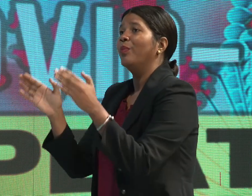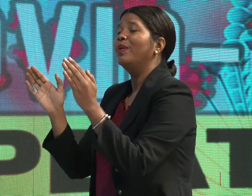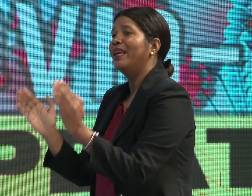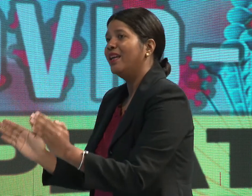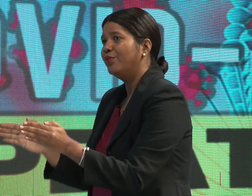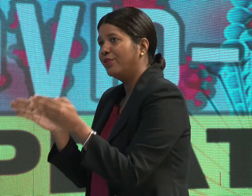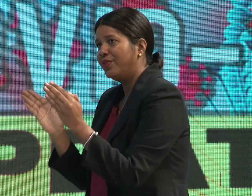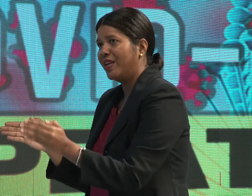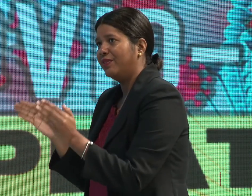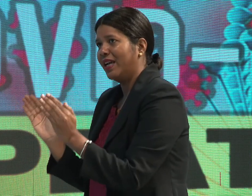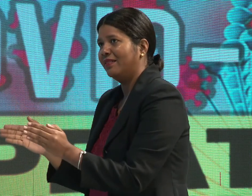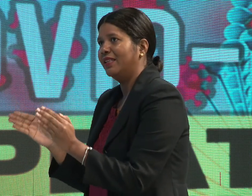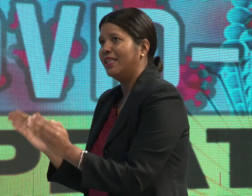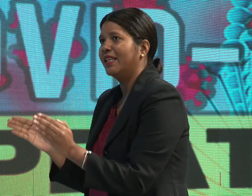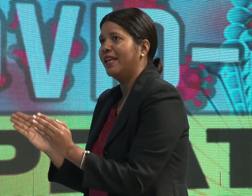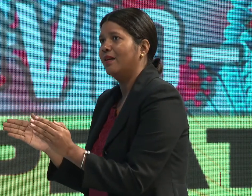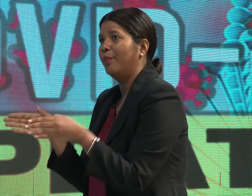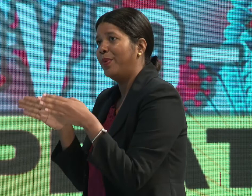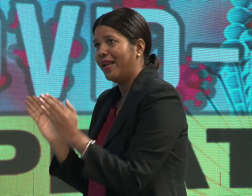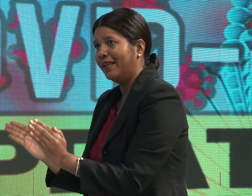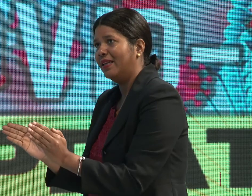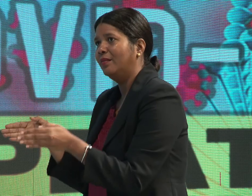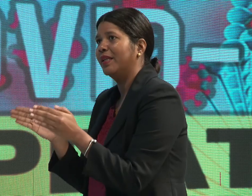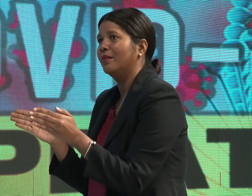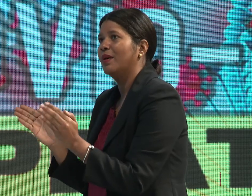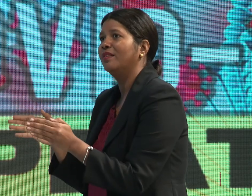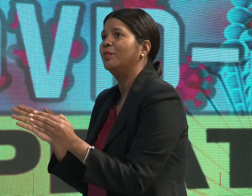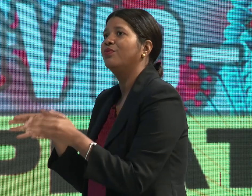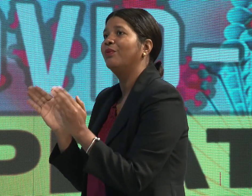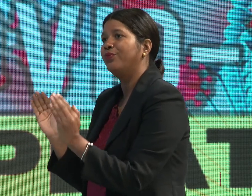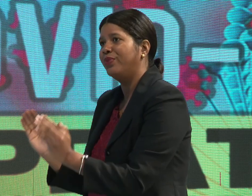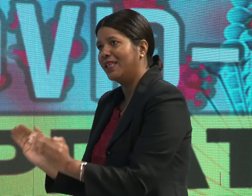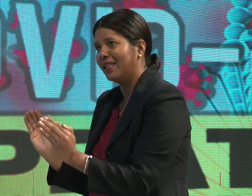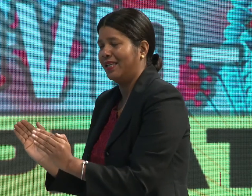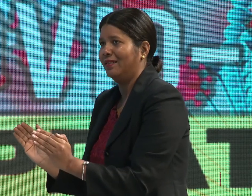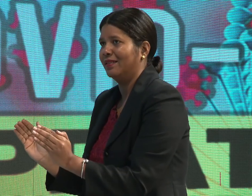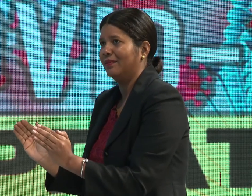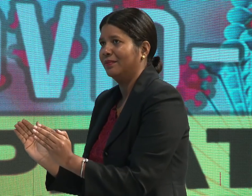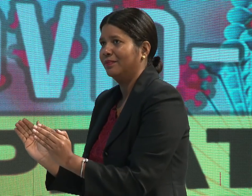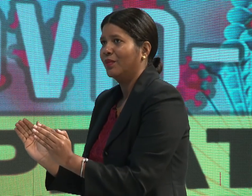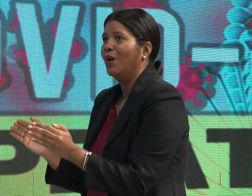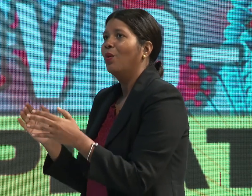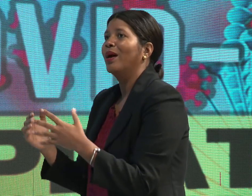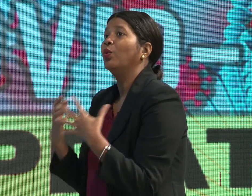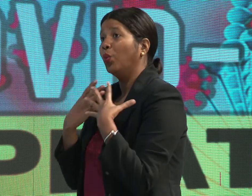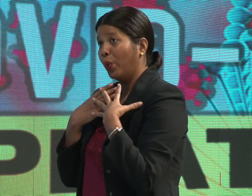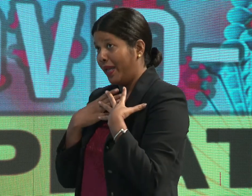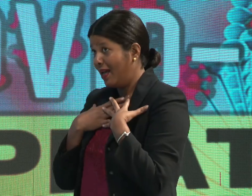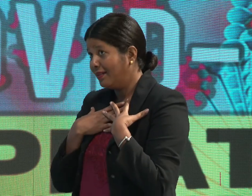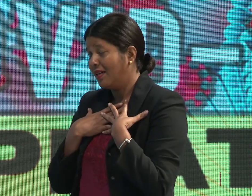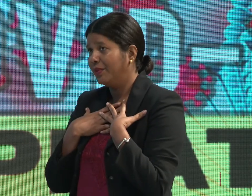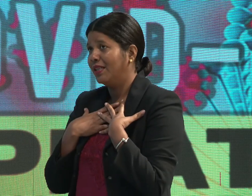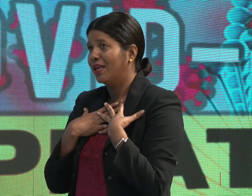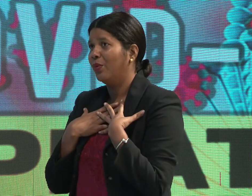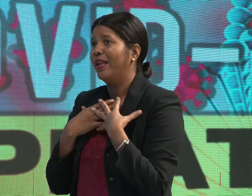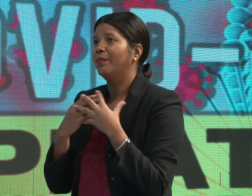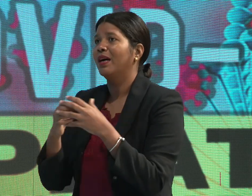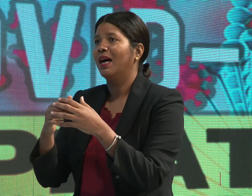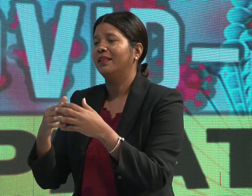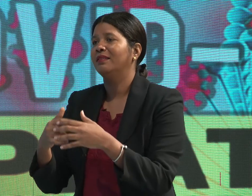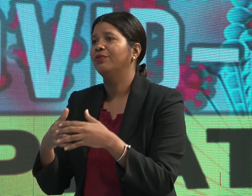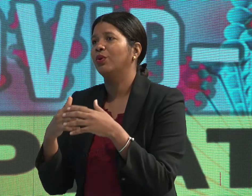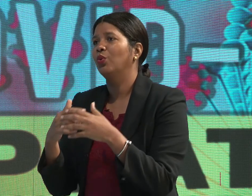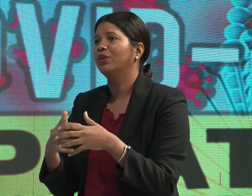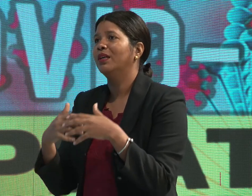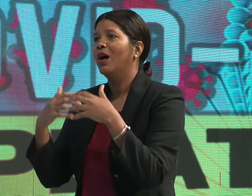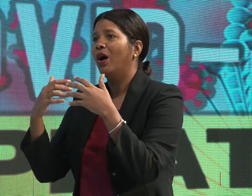mensen blijven 50 SRD krijgen per kind met een maximum van 4 kinderen. Wat wij als ambtenaren wel hebben